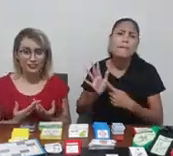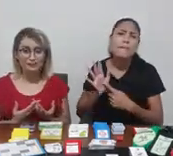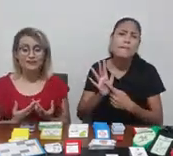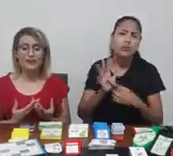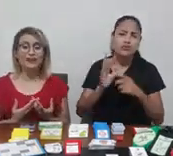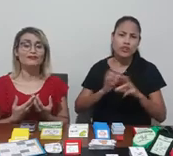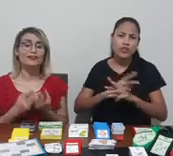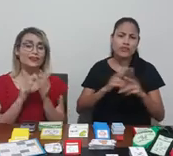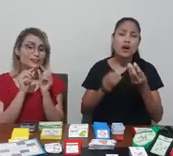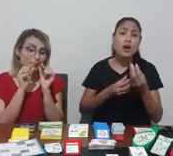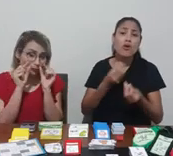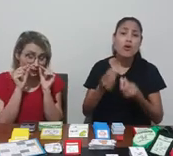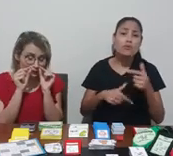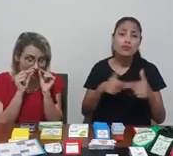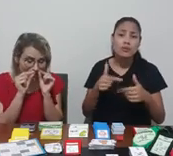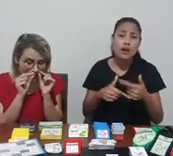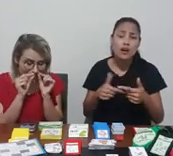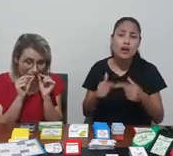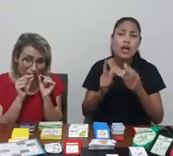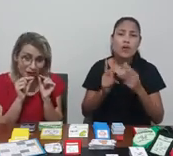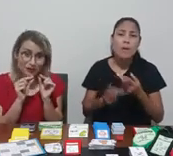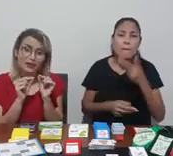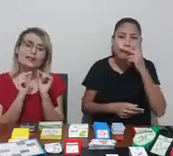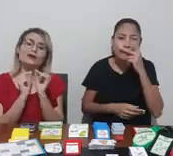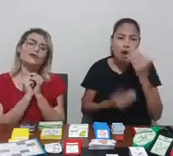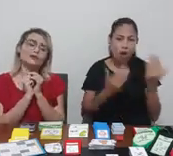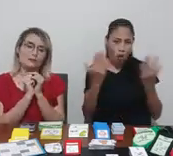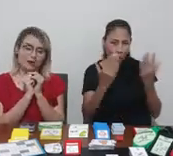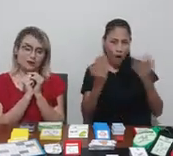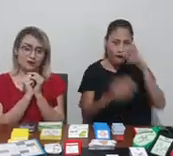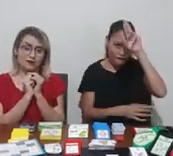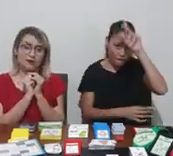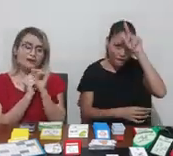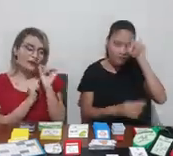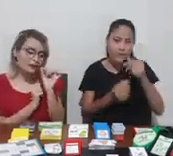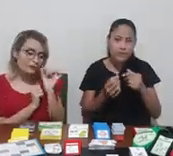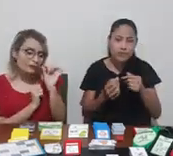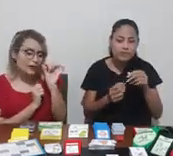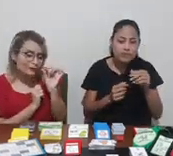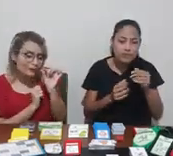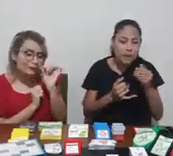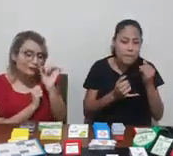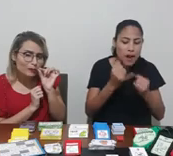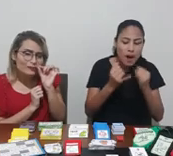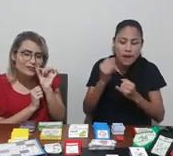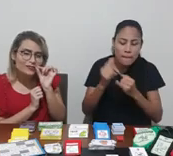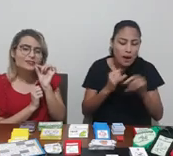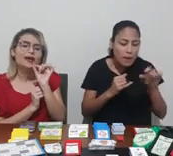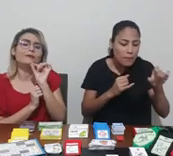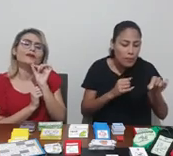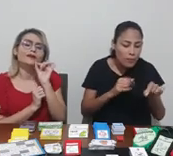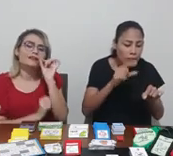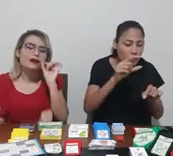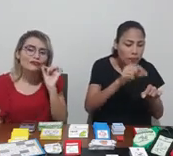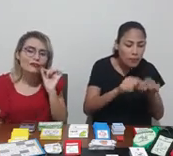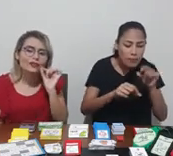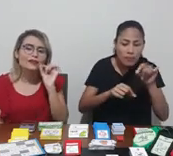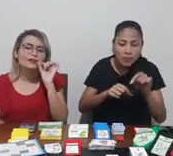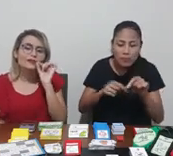a diferença, querem fazer assim como as formiguinhas, sabe? Cada uma a sua parte. cada um pega uma pontinha, sabe,